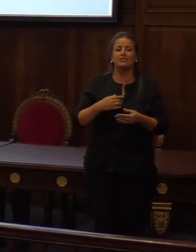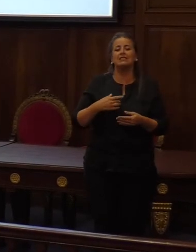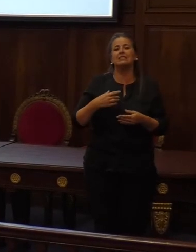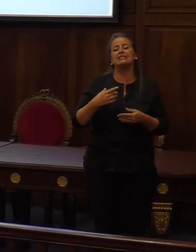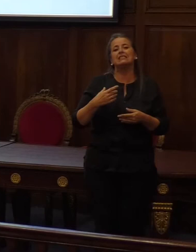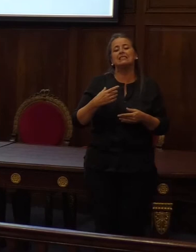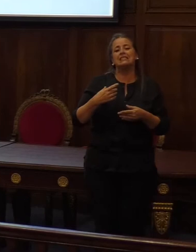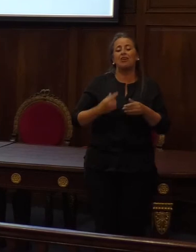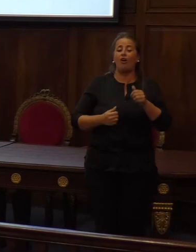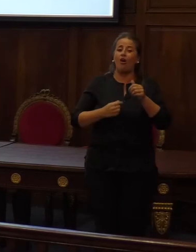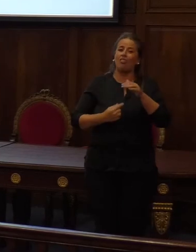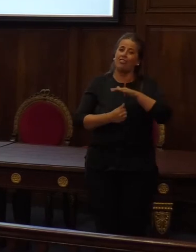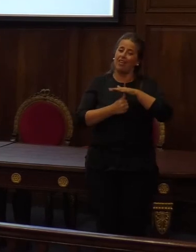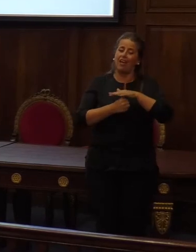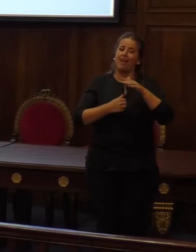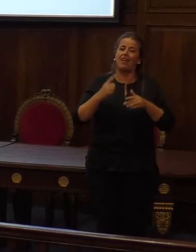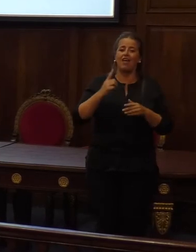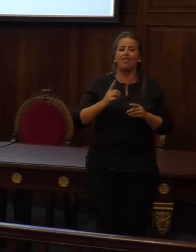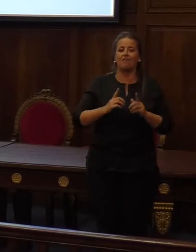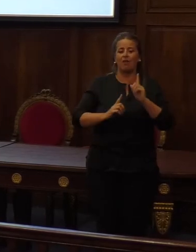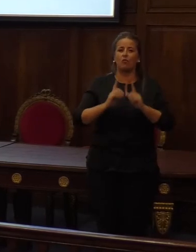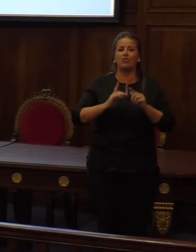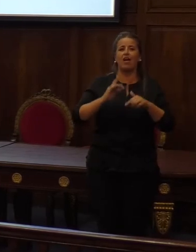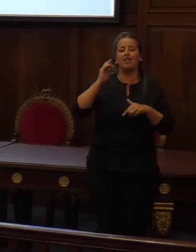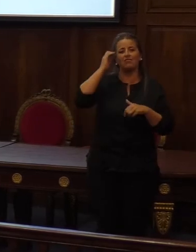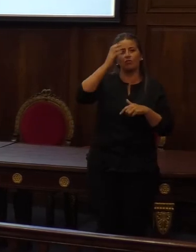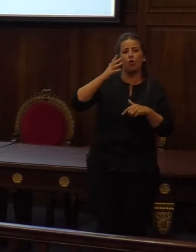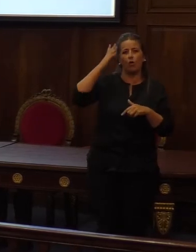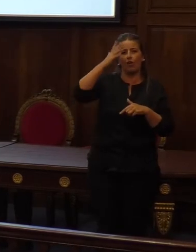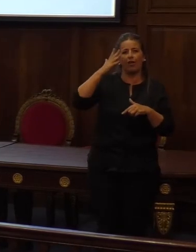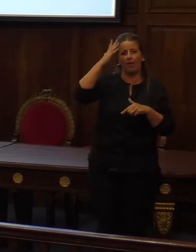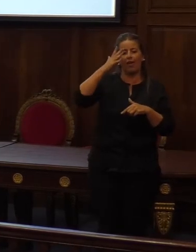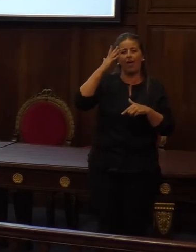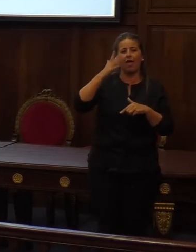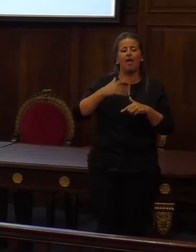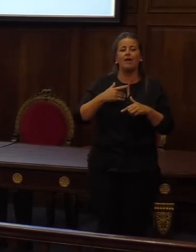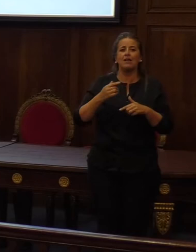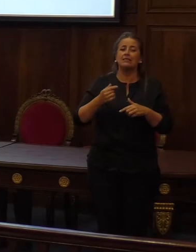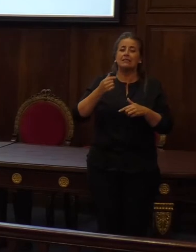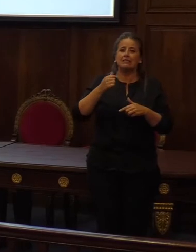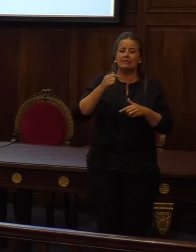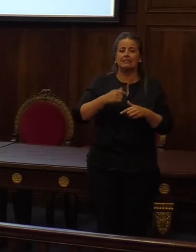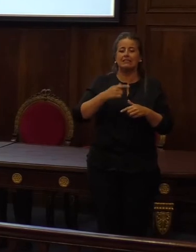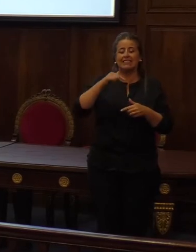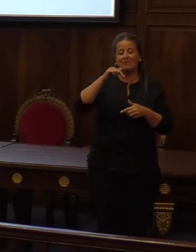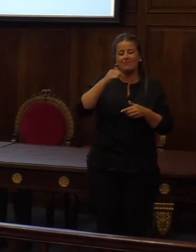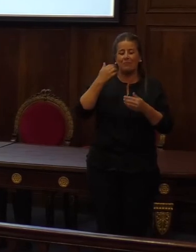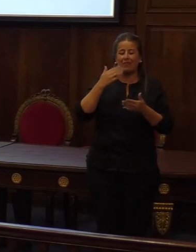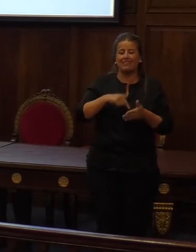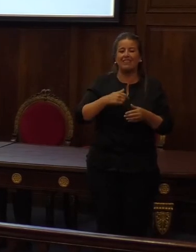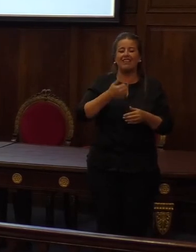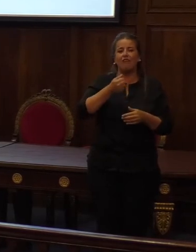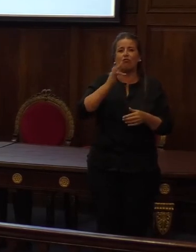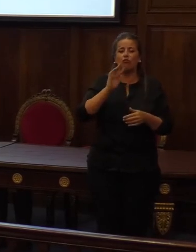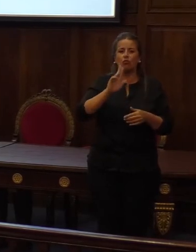Señora decana de la Facultad de Psicología de la Universidad de la República, presente. Por intermedio de esta nota, AFUR Psicología quiere